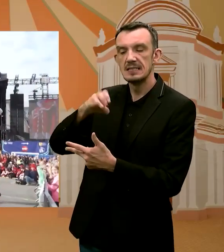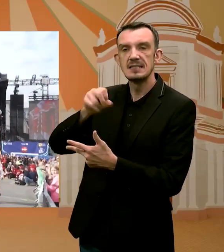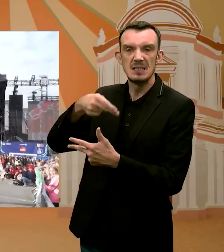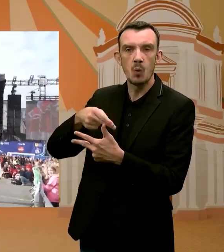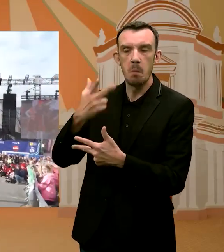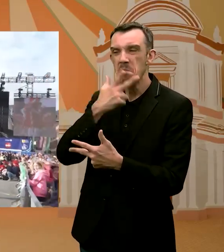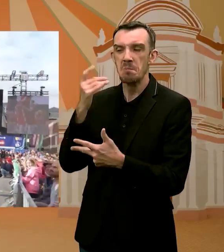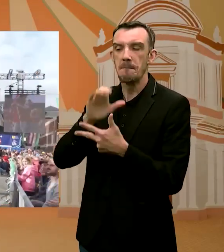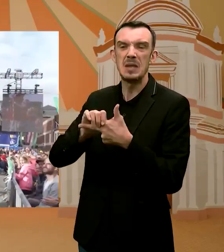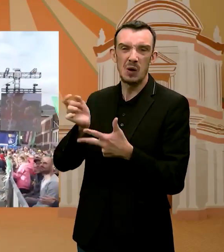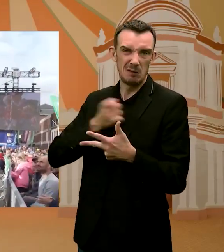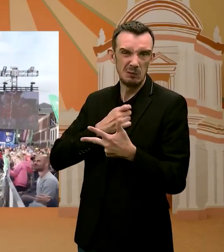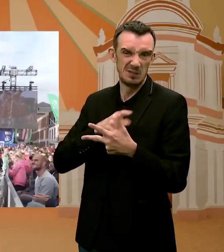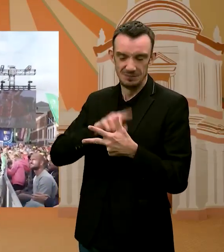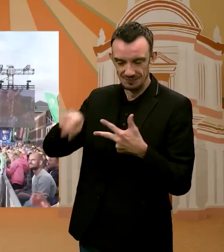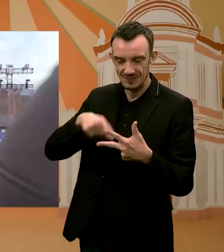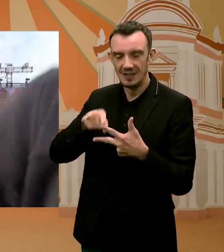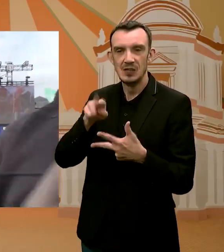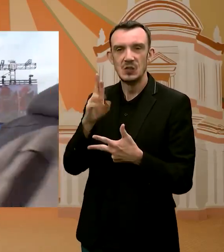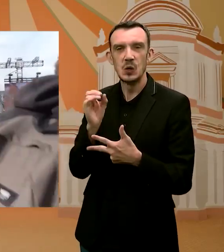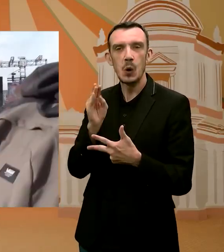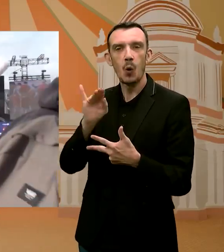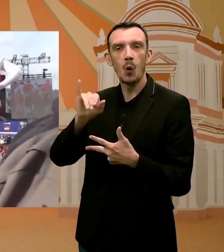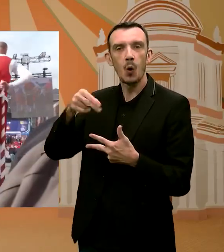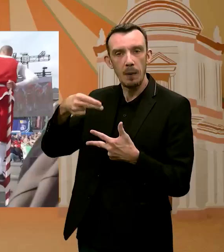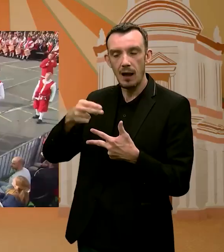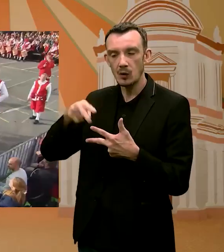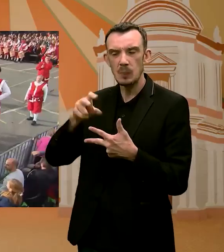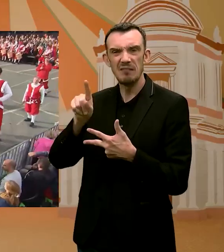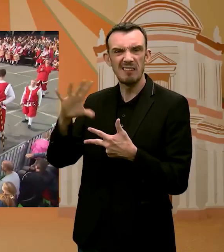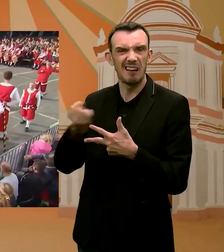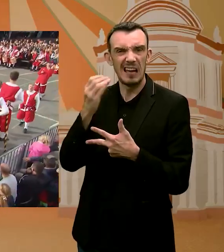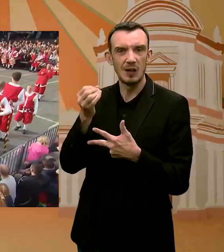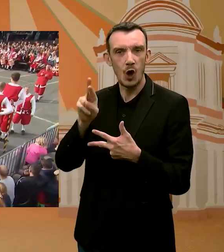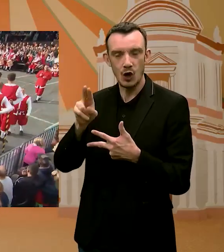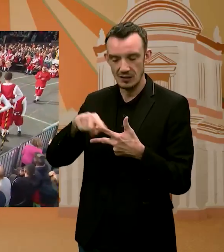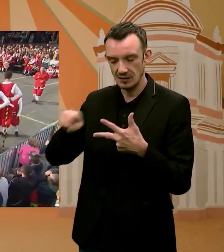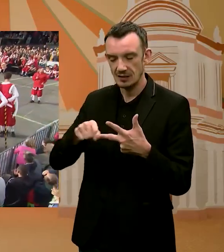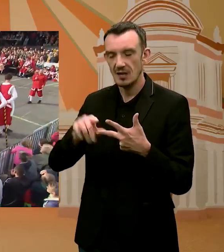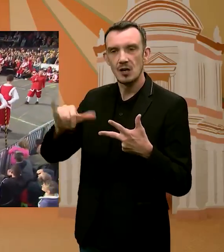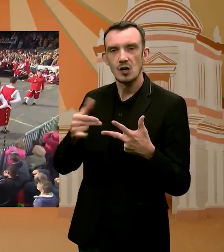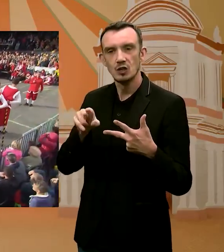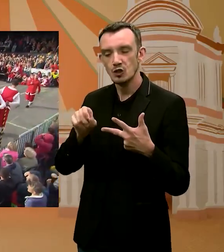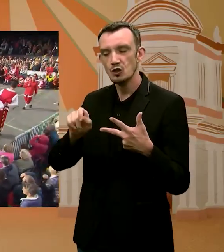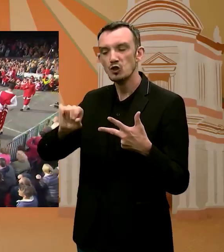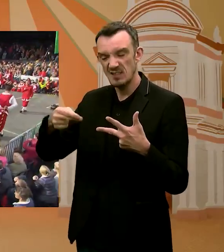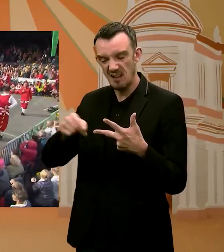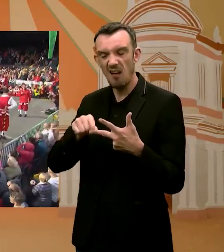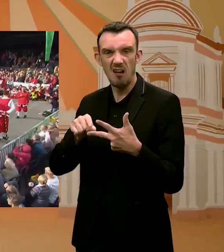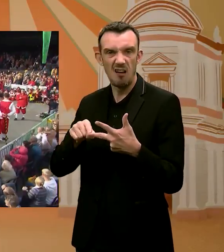il est vraiment bon. Il y a Robin qui a gagné en 2021 sur l'échasse d'or. Et puis il y a Justin, pour moi c'est les chasseurs que j'analyse. Toutes mes techniques, ce sont ses techniques, c'est